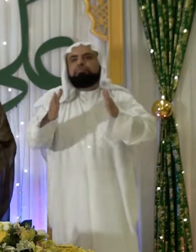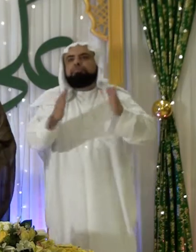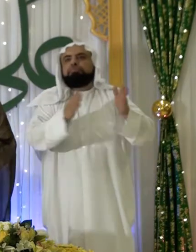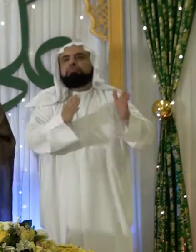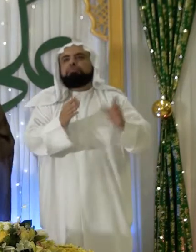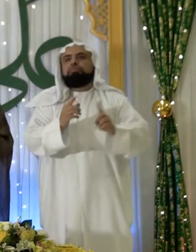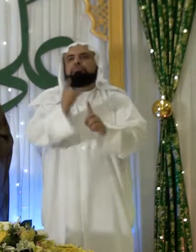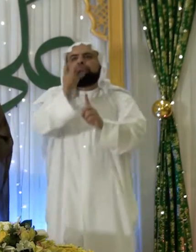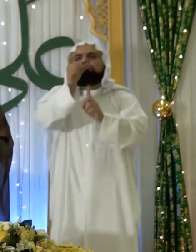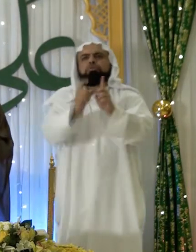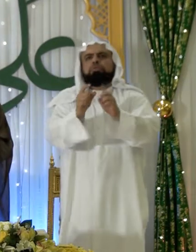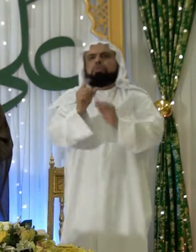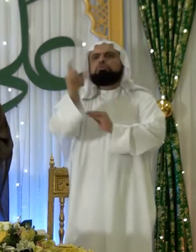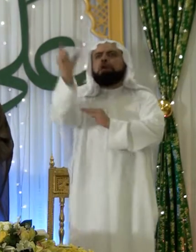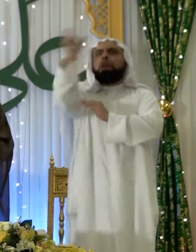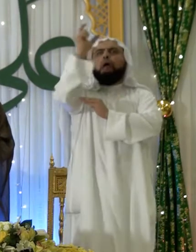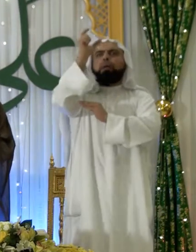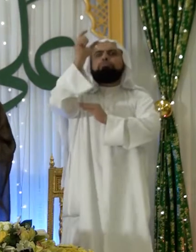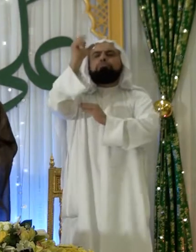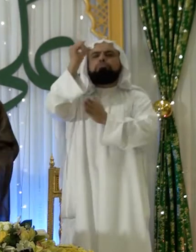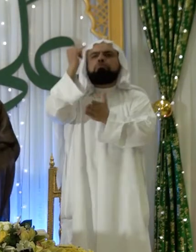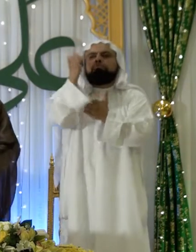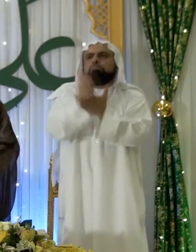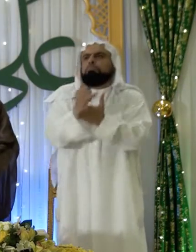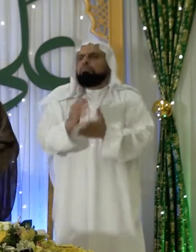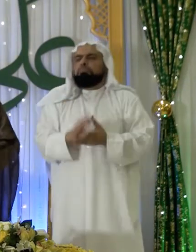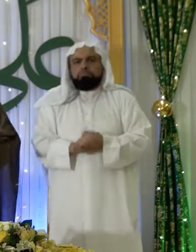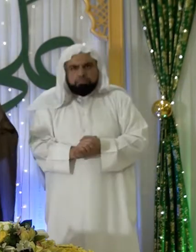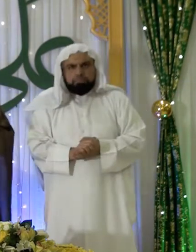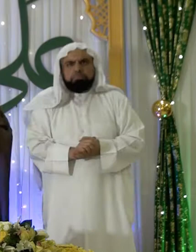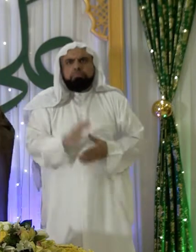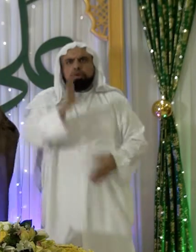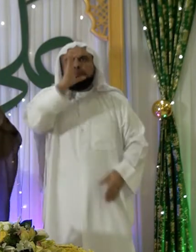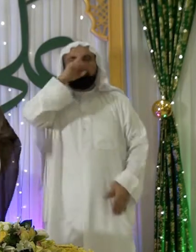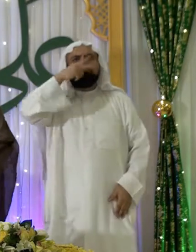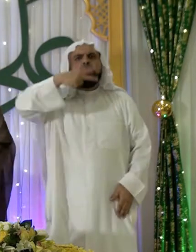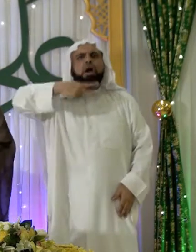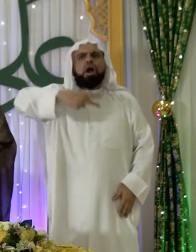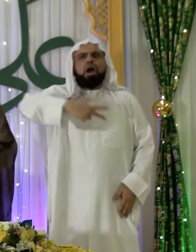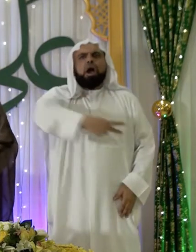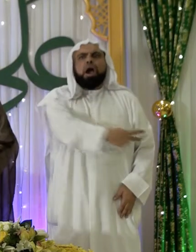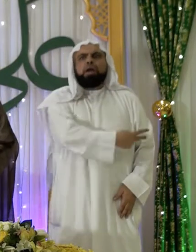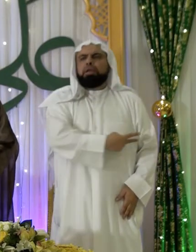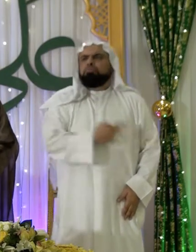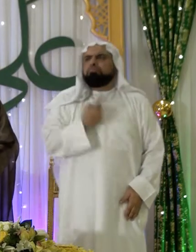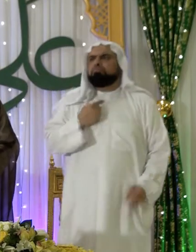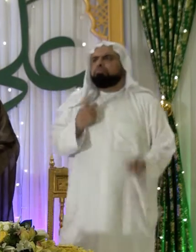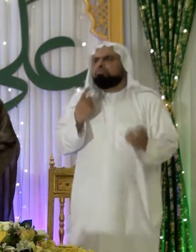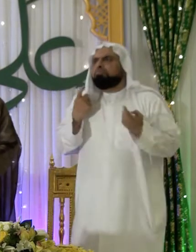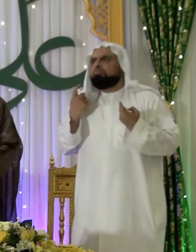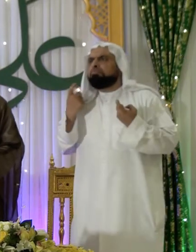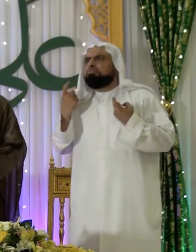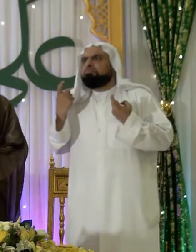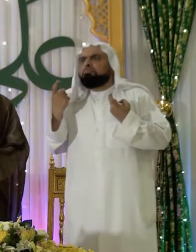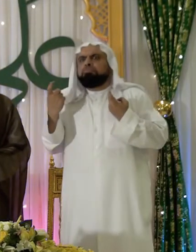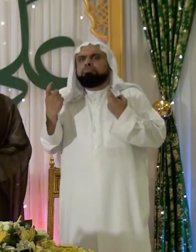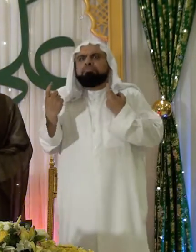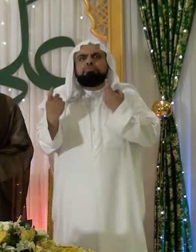سبقه للإسلام. لقد سبق علي عليه السلام